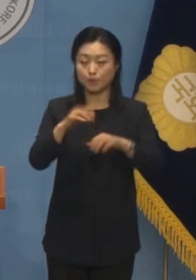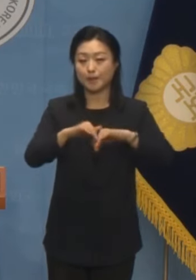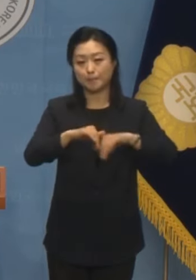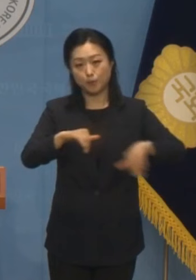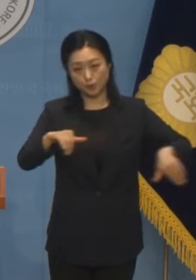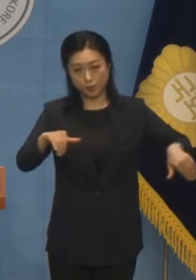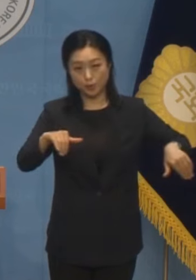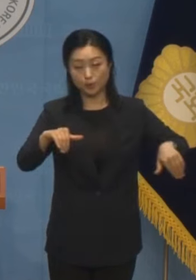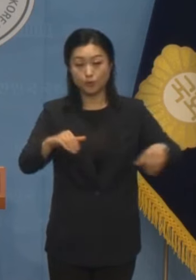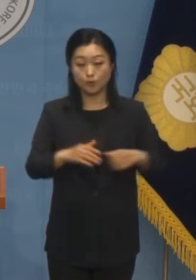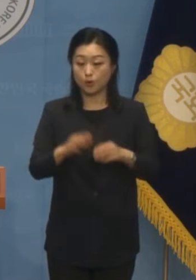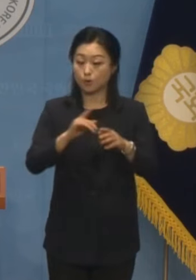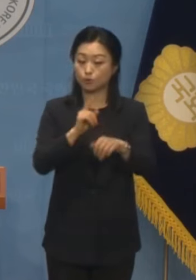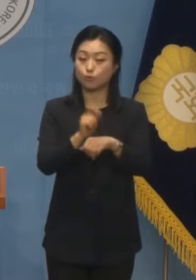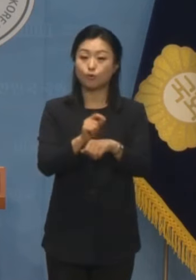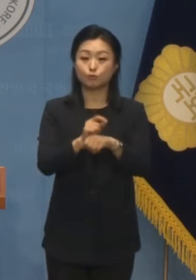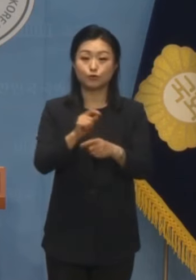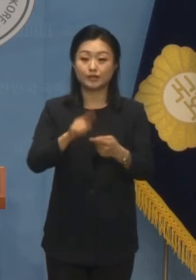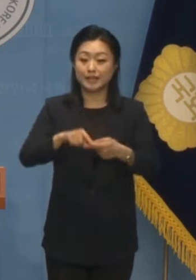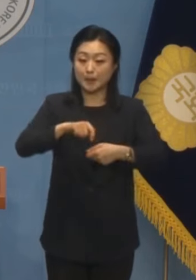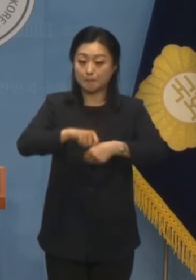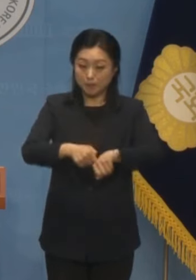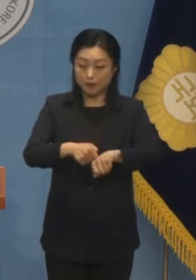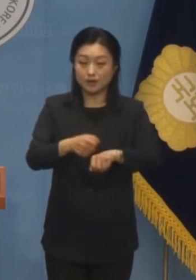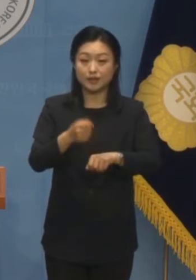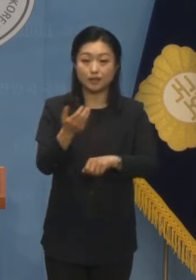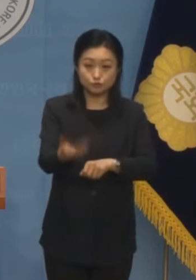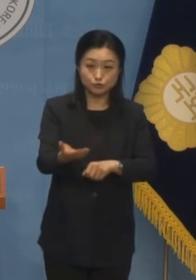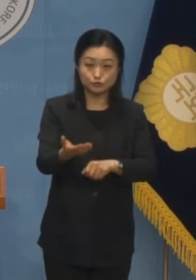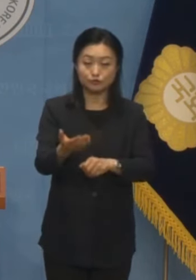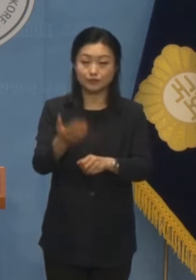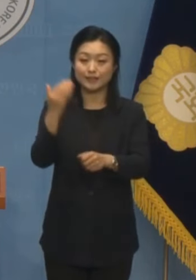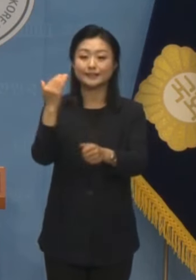달리 공무원에 대한 징계의 의미로